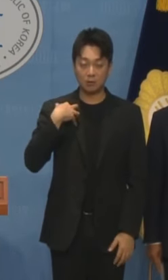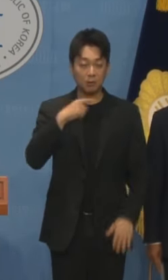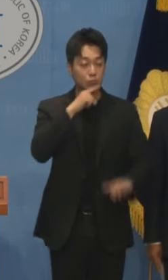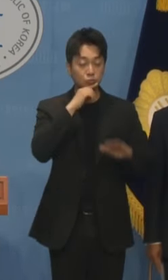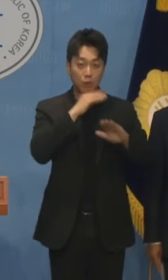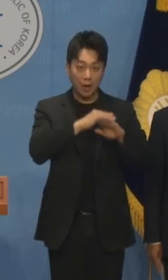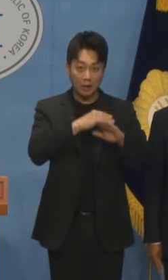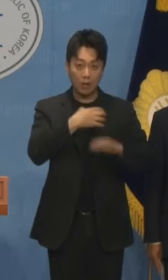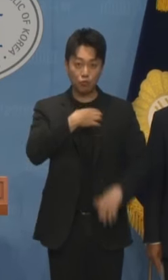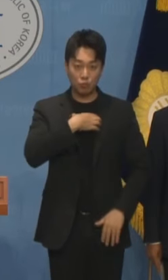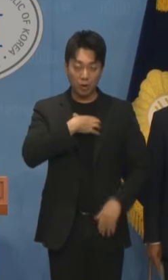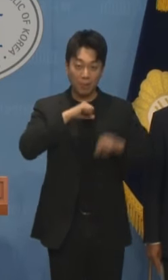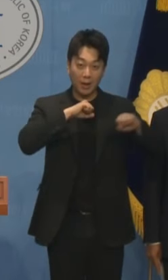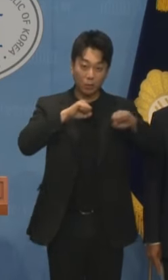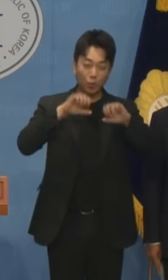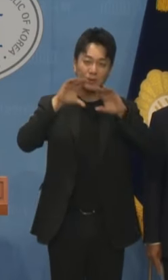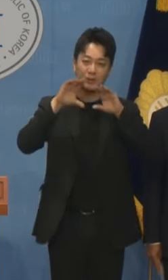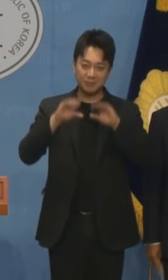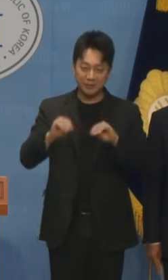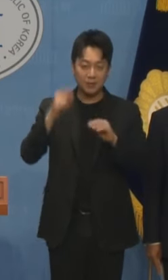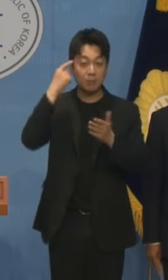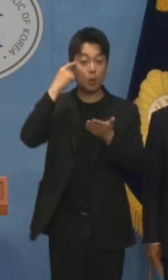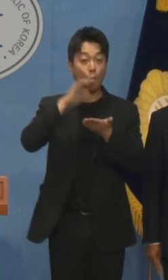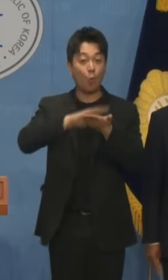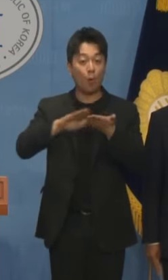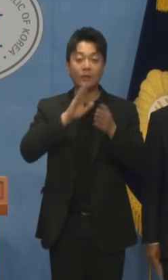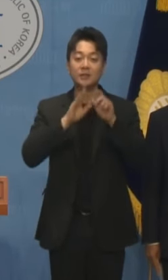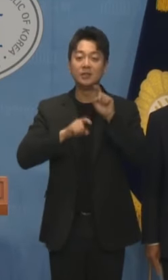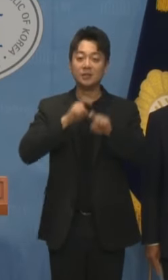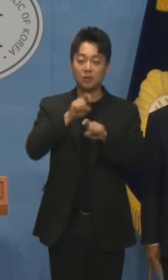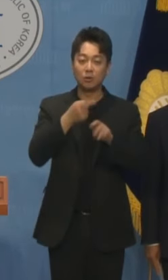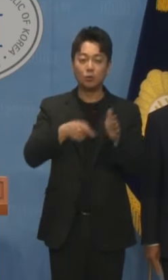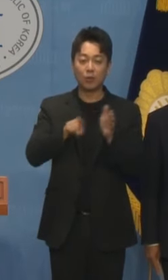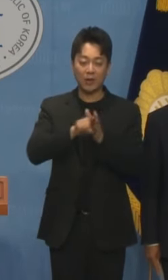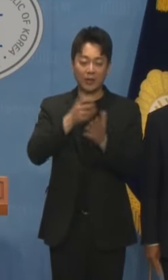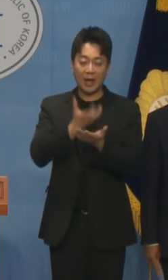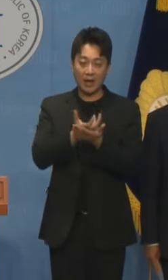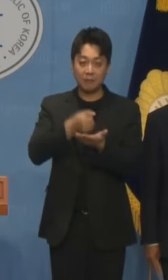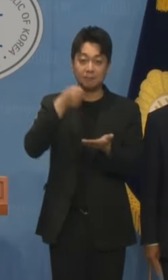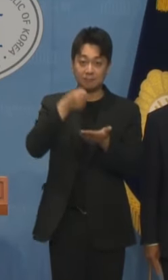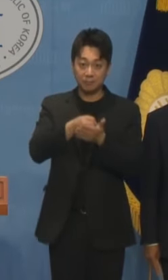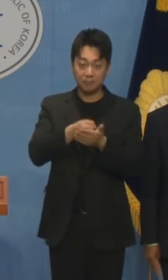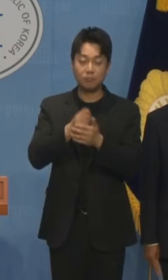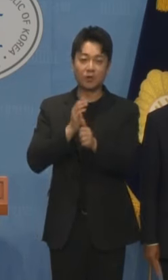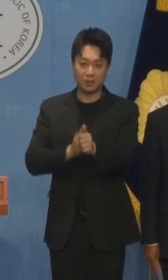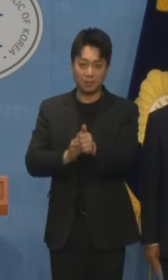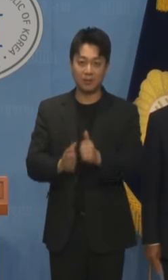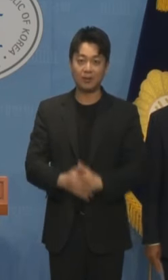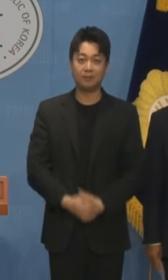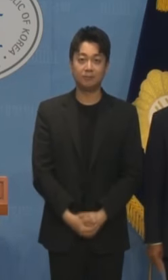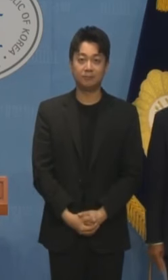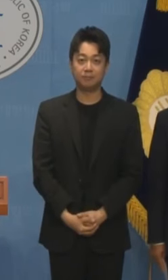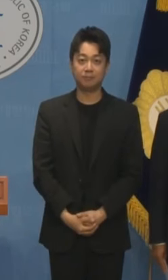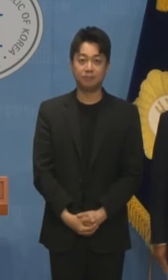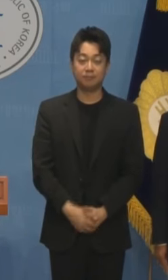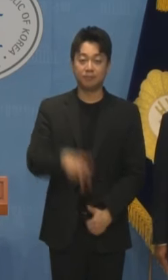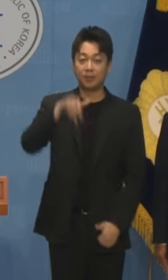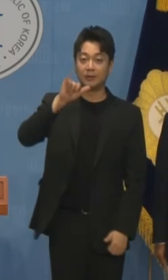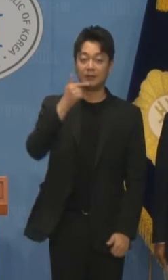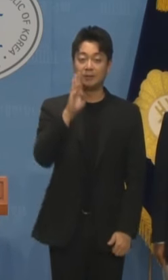한반도 평화실현을 위한 결의안을 채택할 것을 제안합니다 2024년 6월 10일 진보당